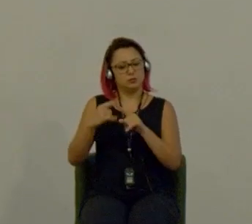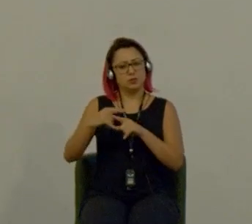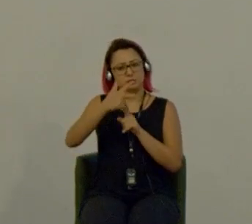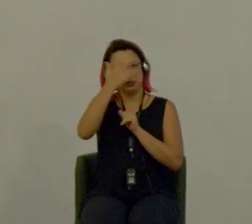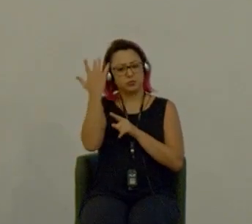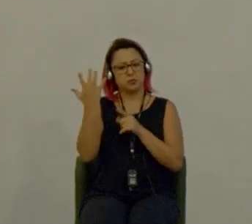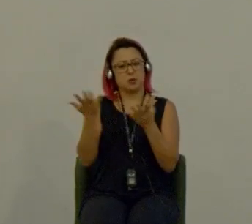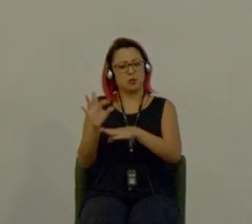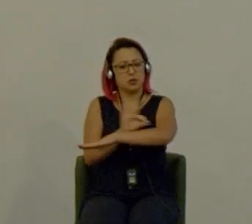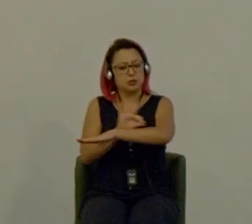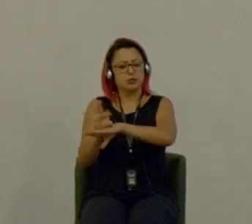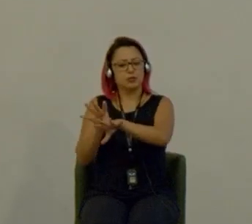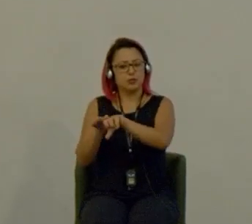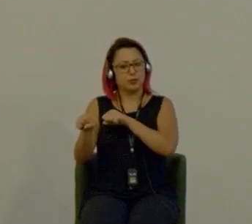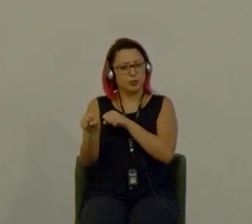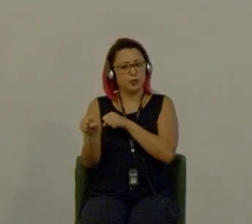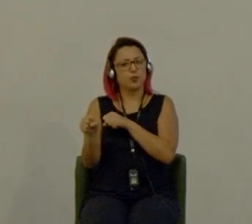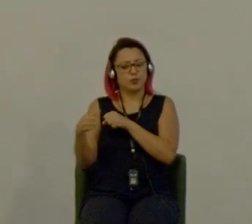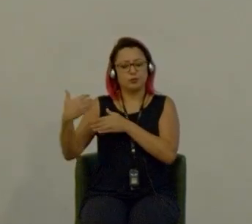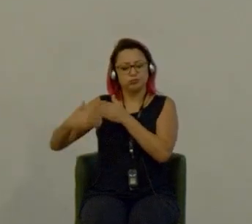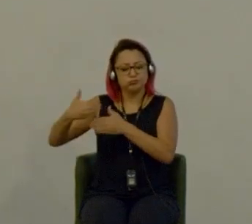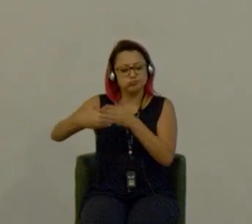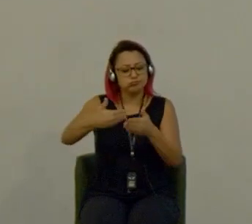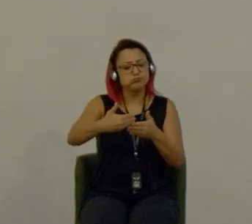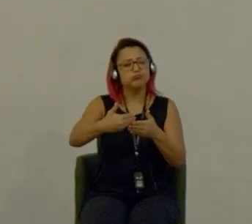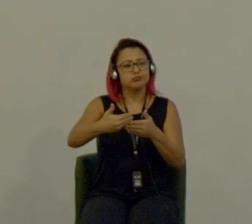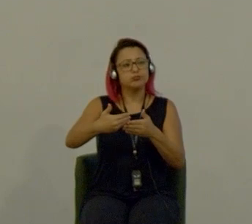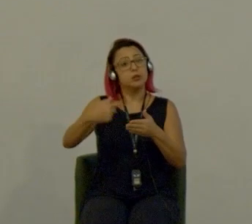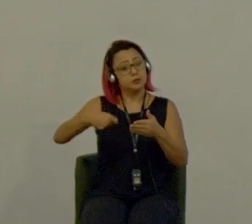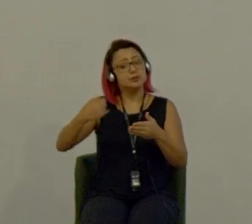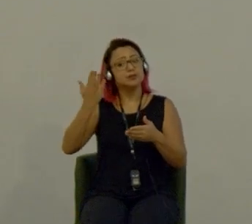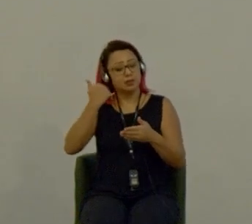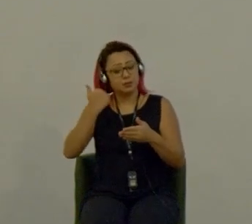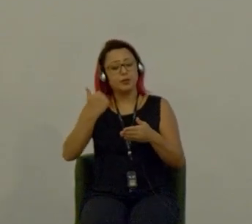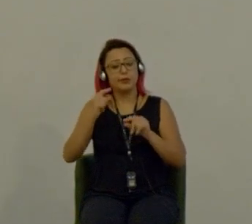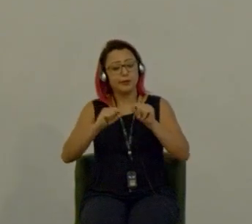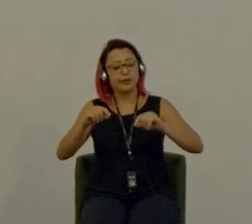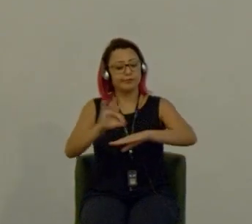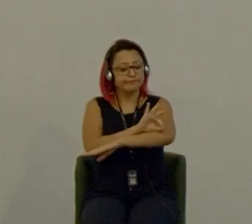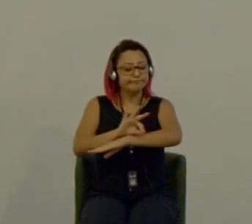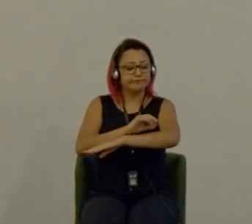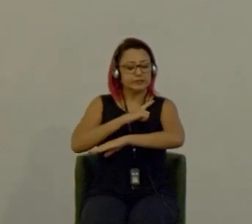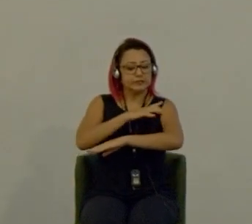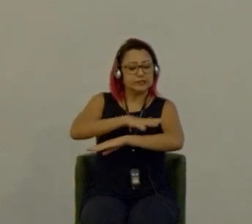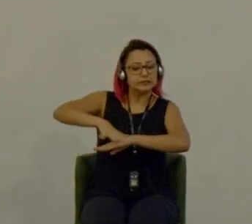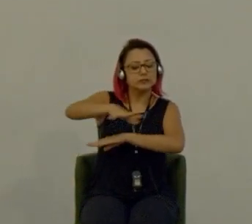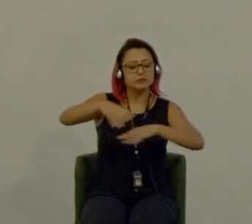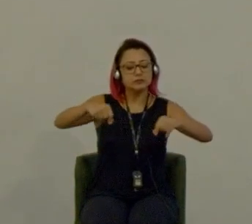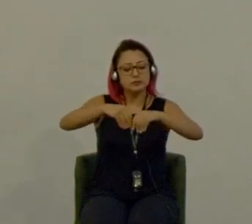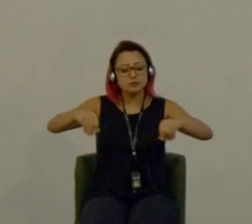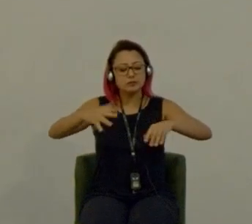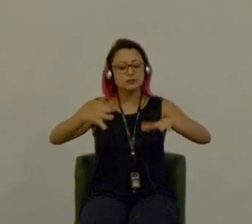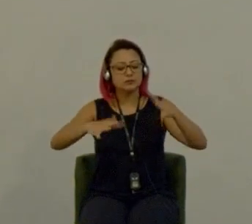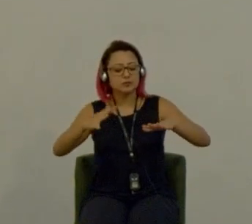école? Ça veut dire devoir traiter des territoires en ruine, comme disait Anat Singh. On parlait de Anat Singh tout à